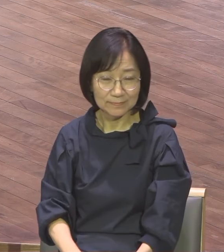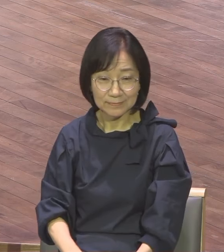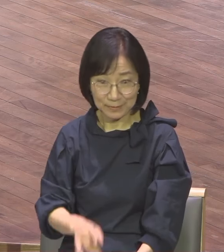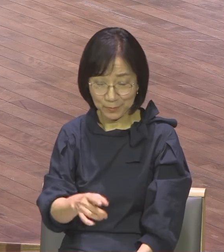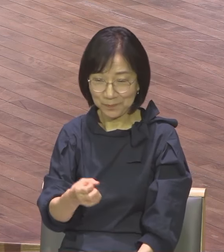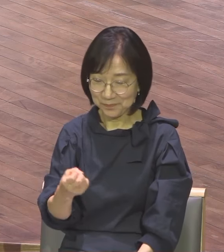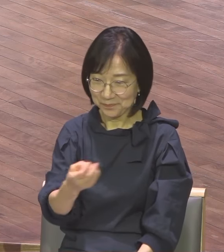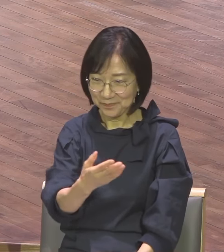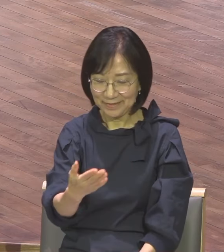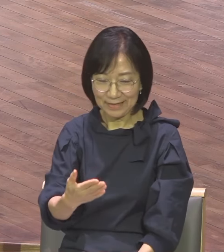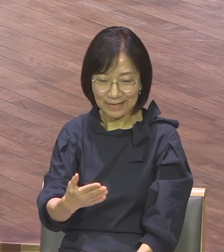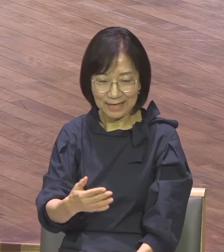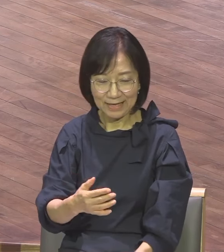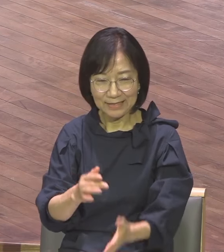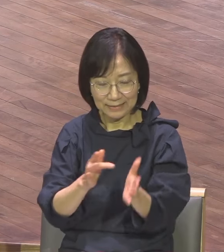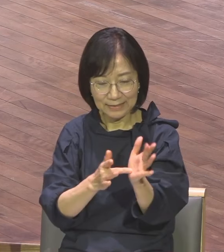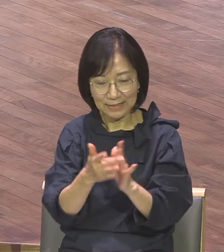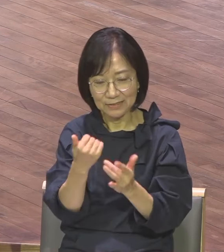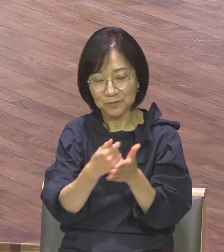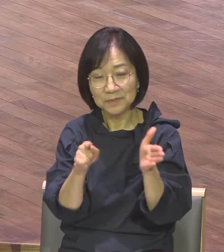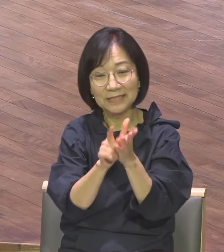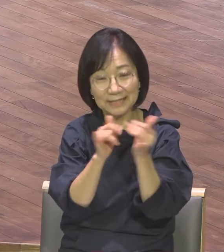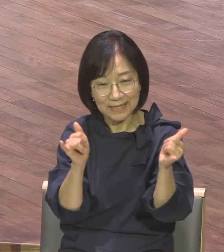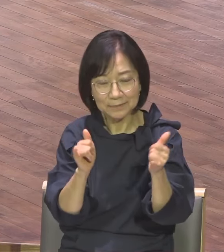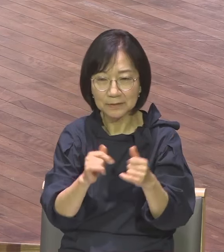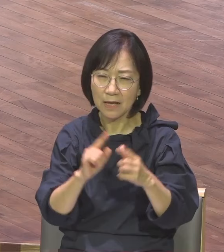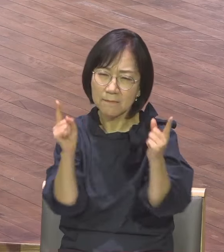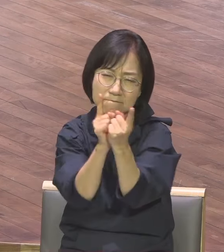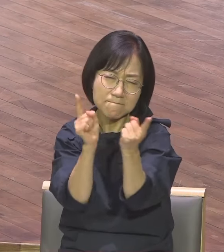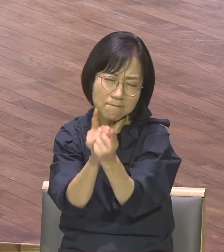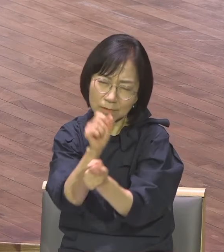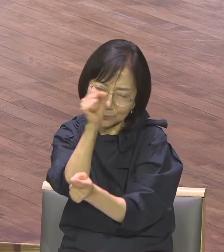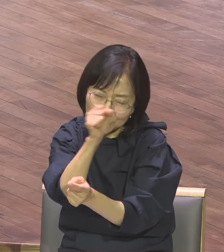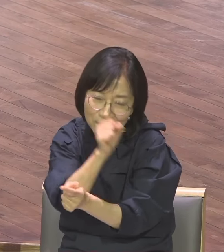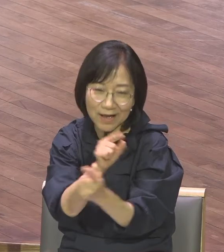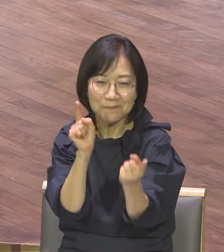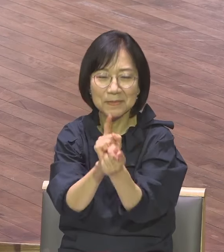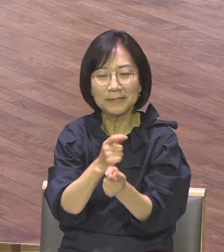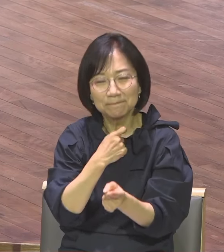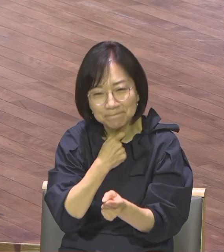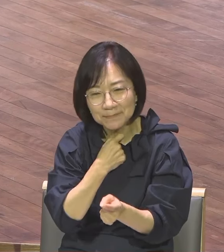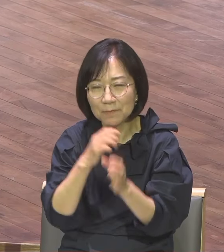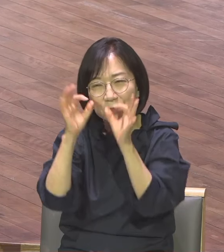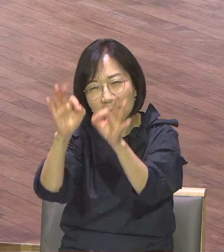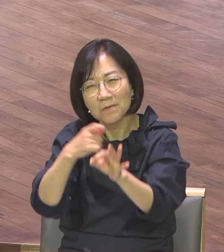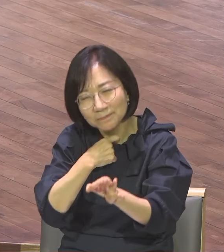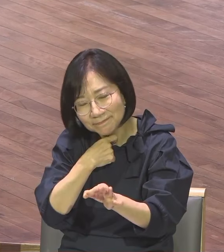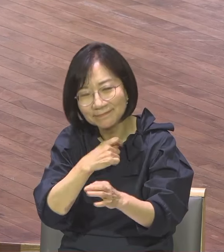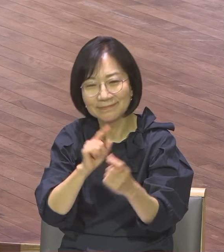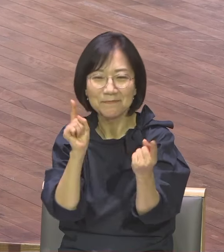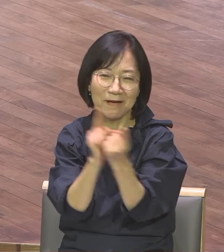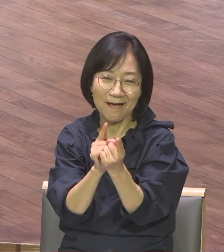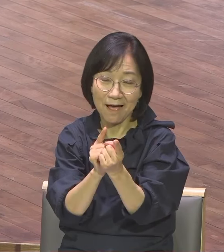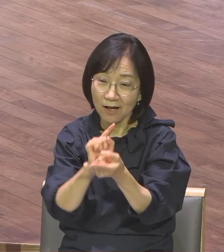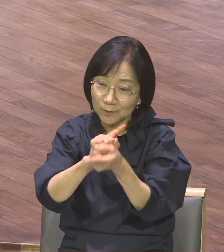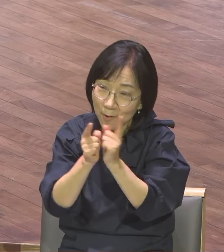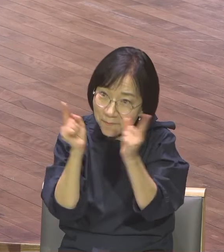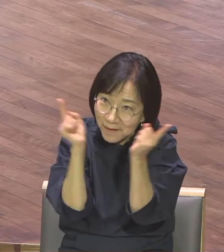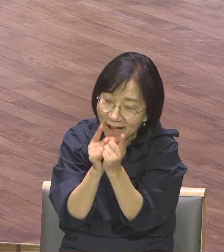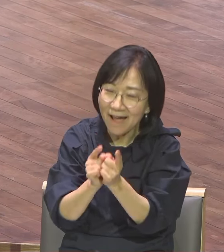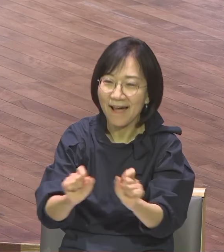만남을 즐깁니다. 만남을. 만남을 즐겨요. 만남을 통해서 상대방의 힘을